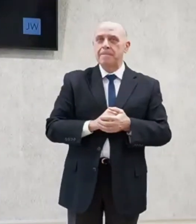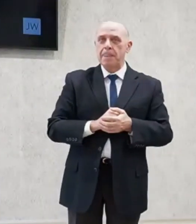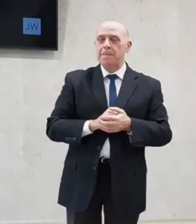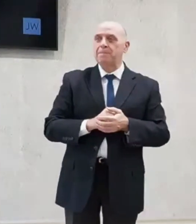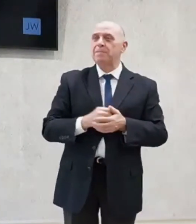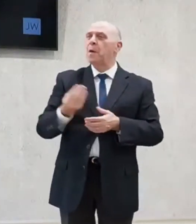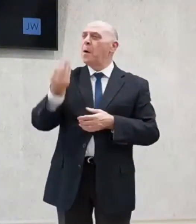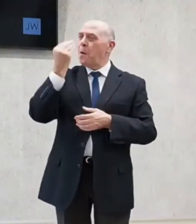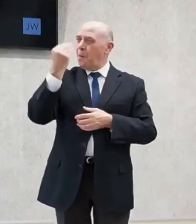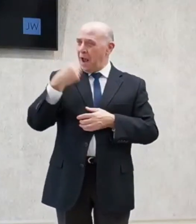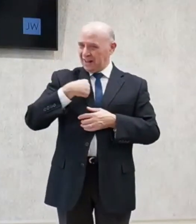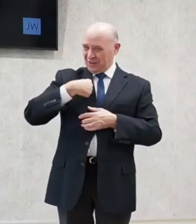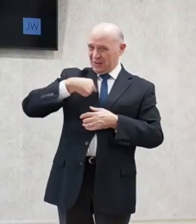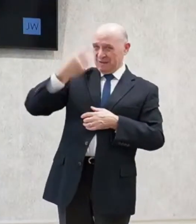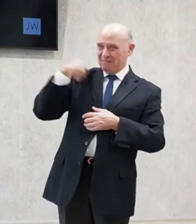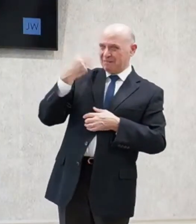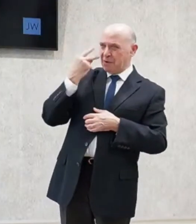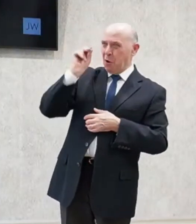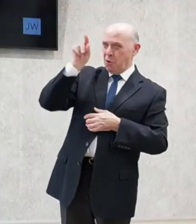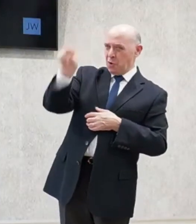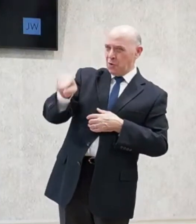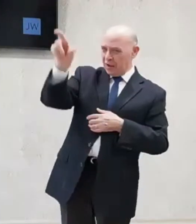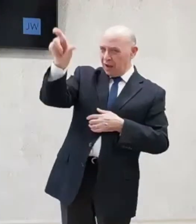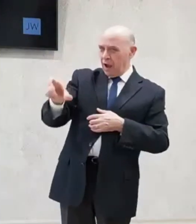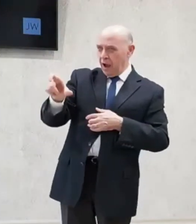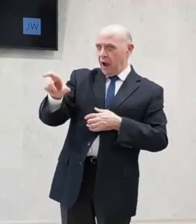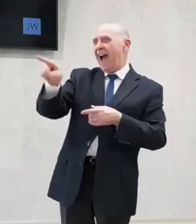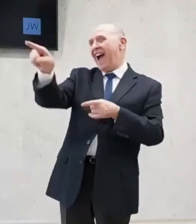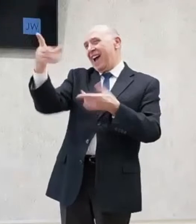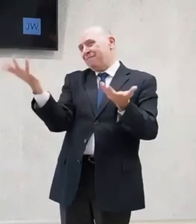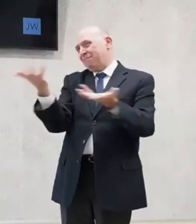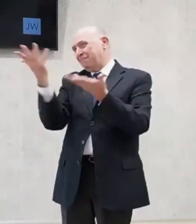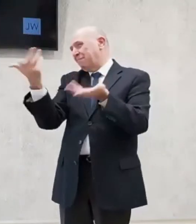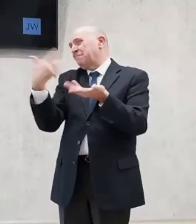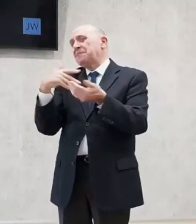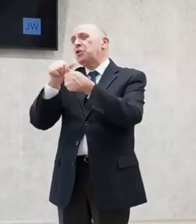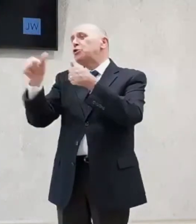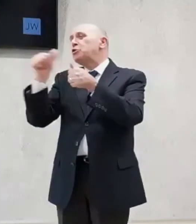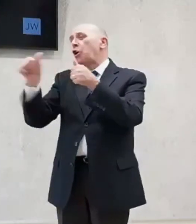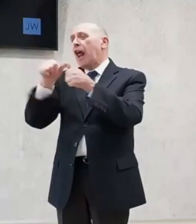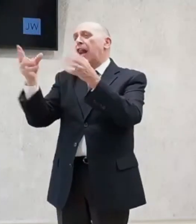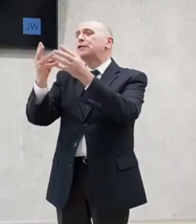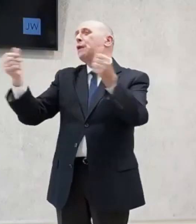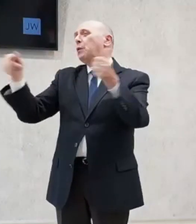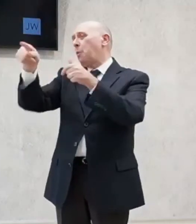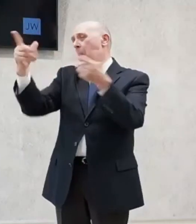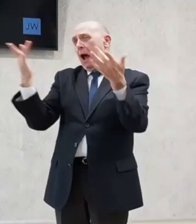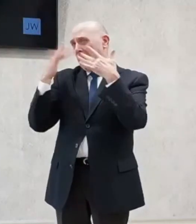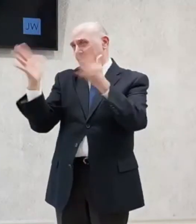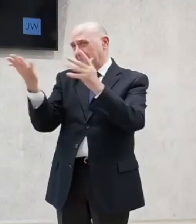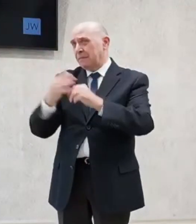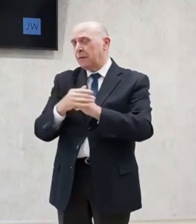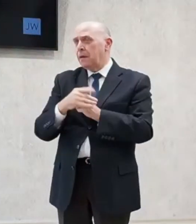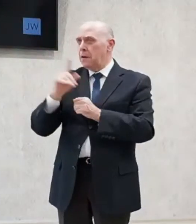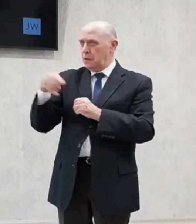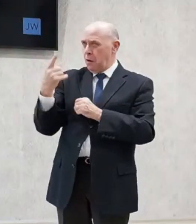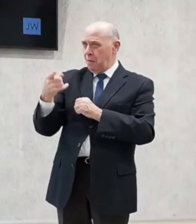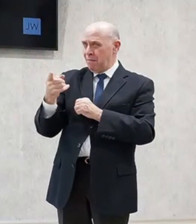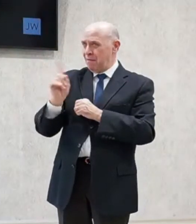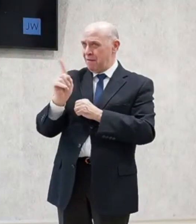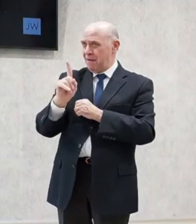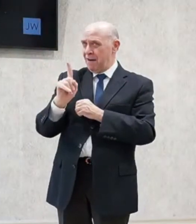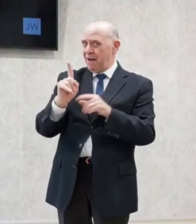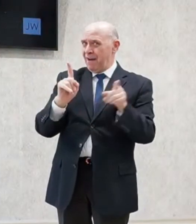quando ti ho conosciuta all'inizio sei stata per me solo una sorella spirituale poi la migliore amica della mia